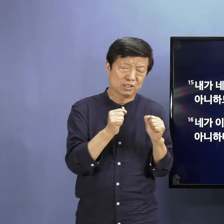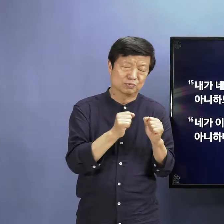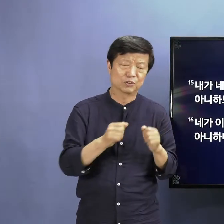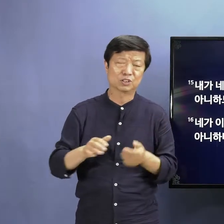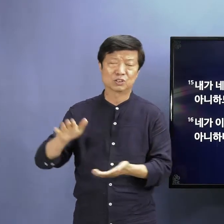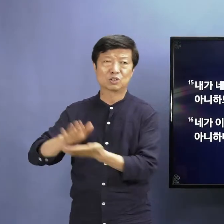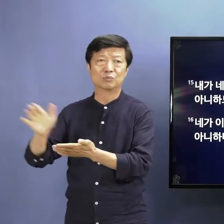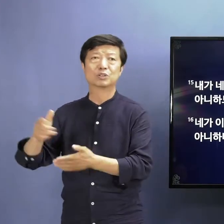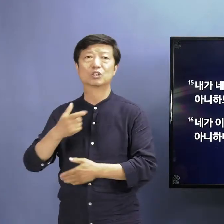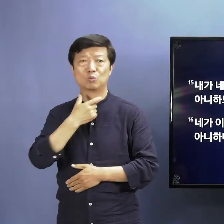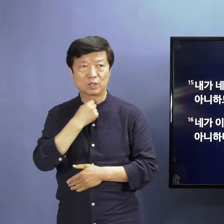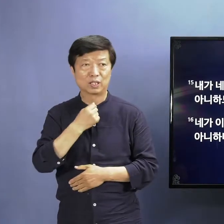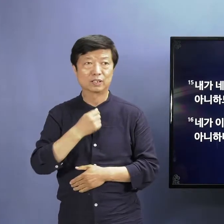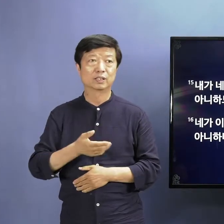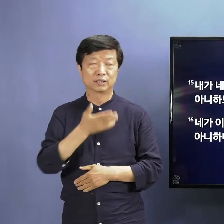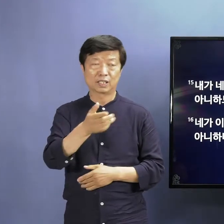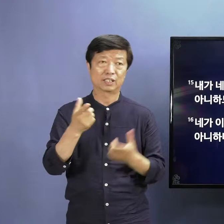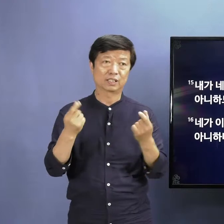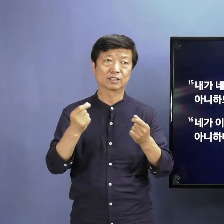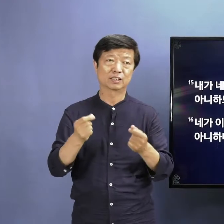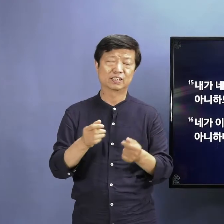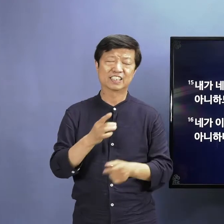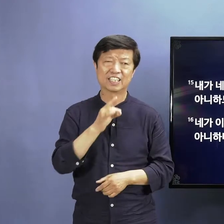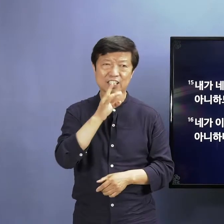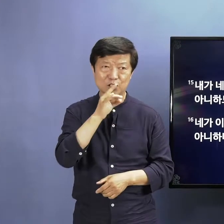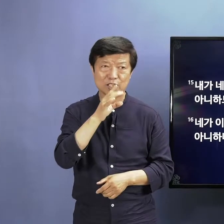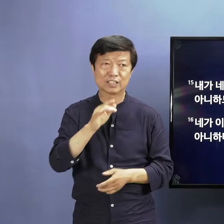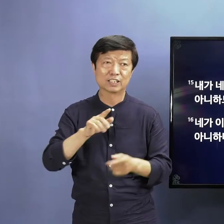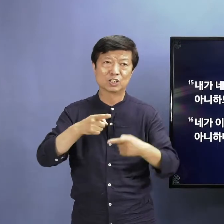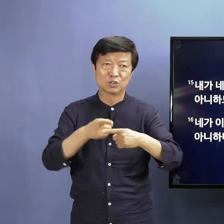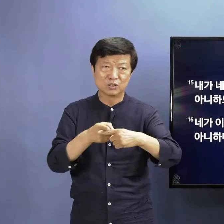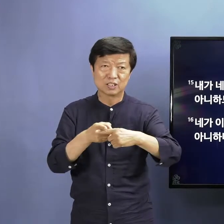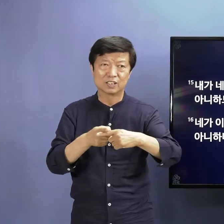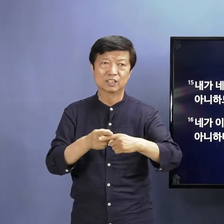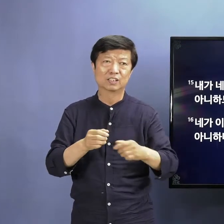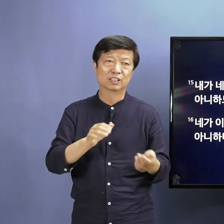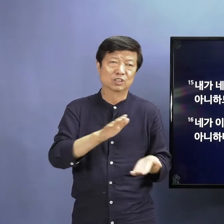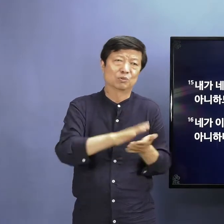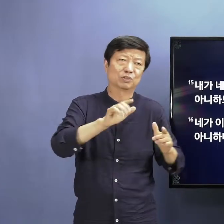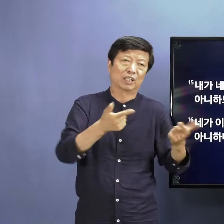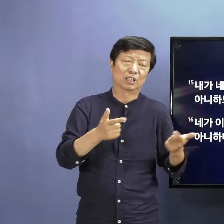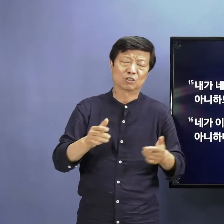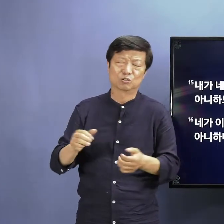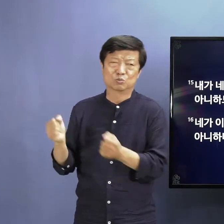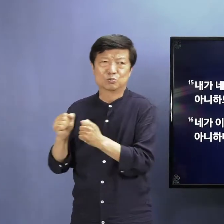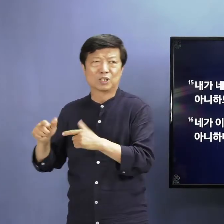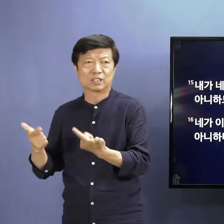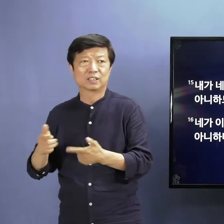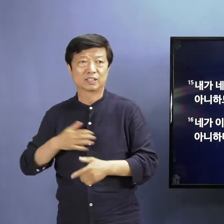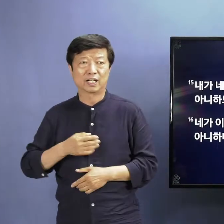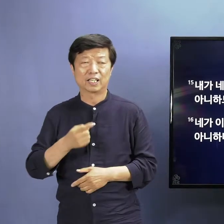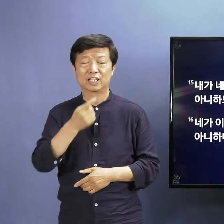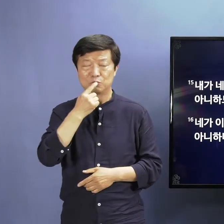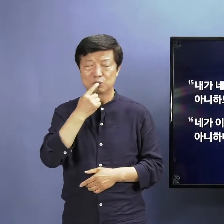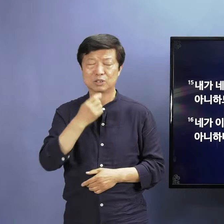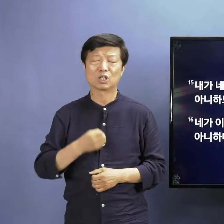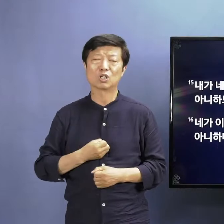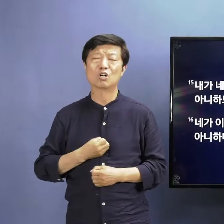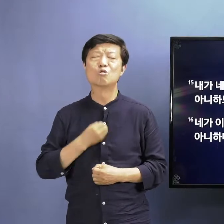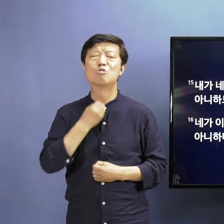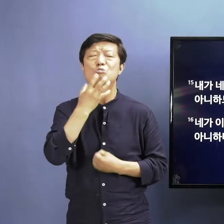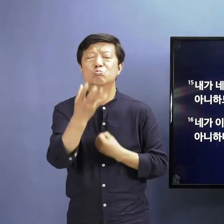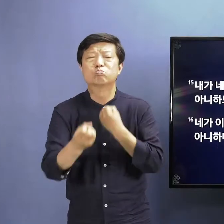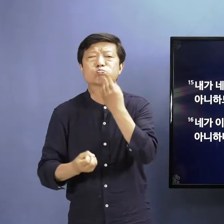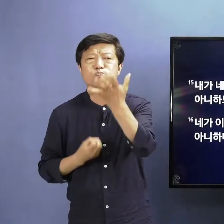하기를 원하노라. 내가 이같이 미지근하여 뜨겁지도 아니하고 차지도 아니하니 내 입에서 너를 토하여